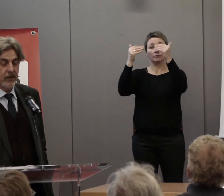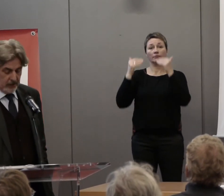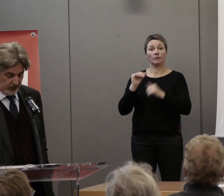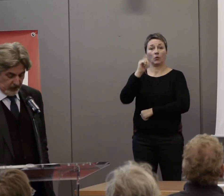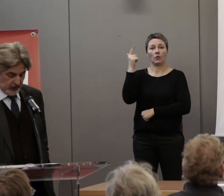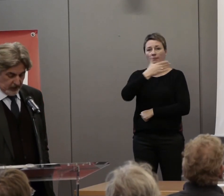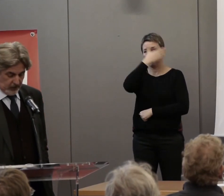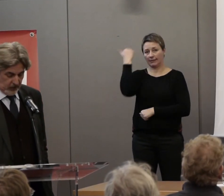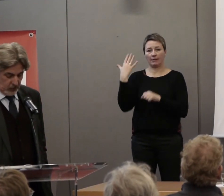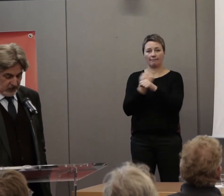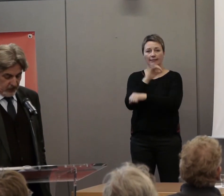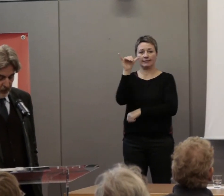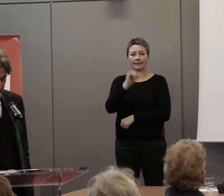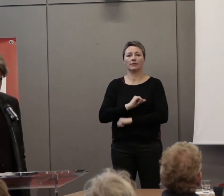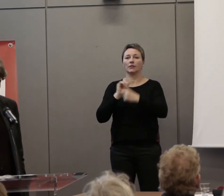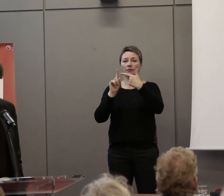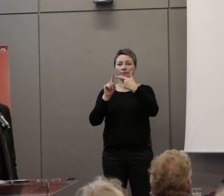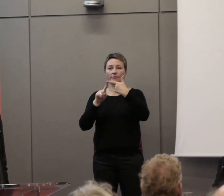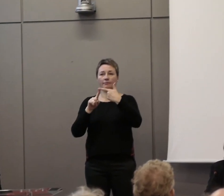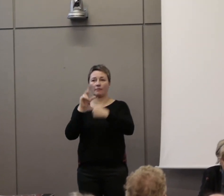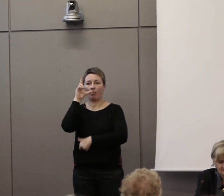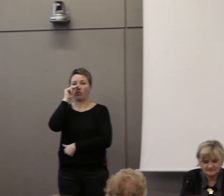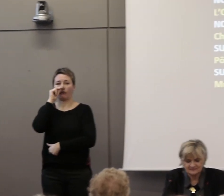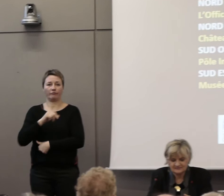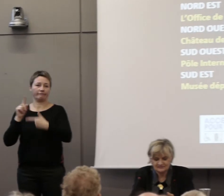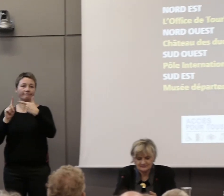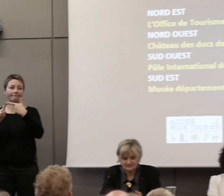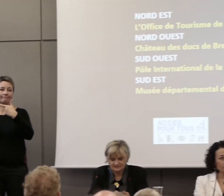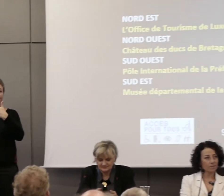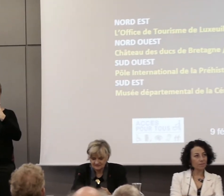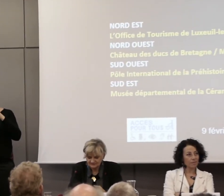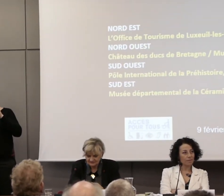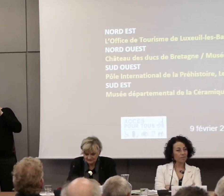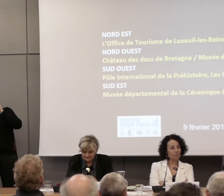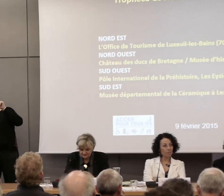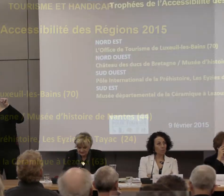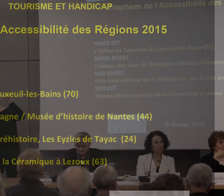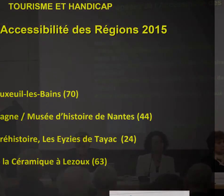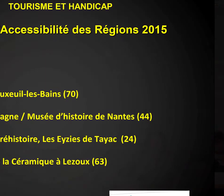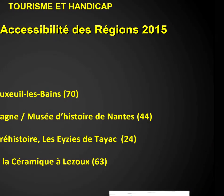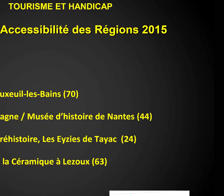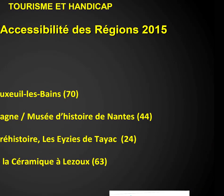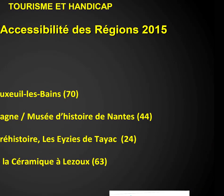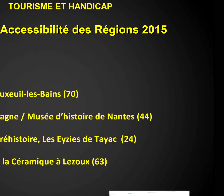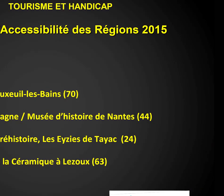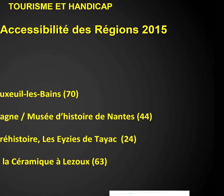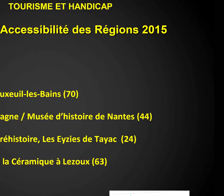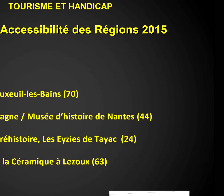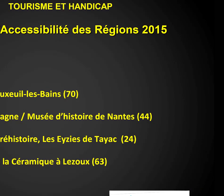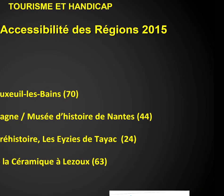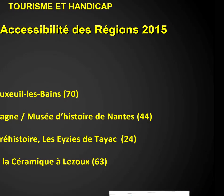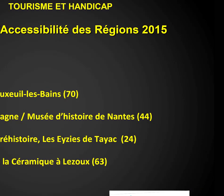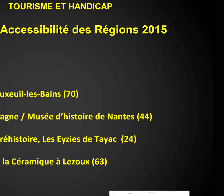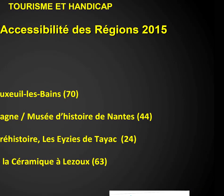va gagner, hein. Le deuxième nominé c'est Nantes, donc on est vraiment à l'autre bout de la France. Le château des Ducs de